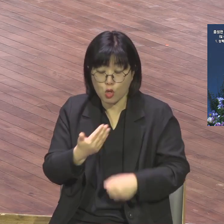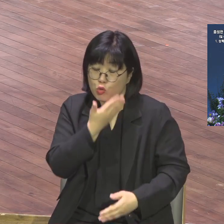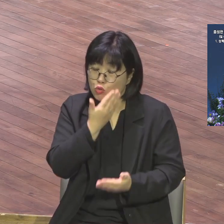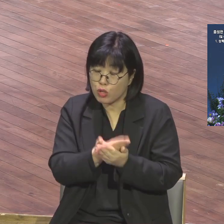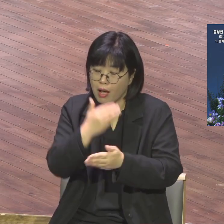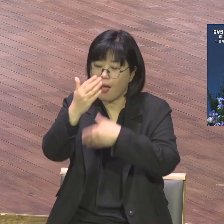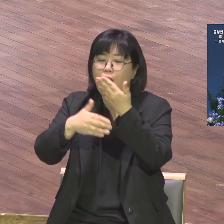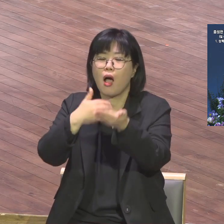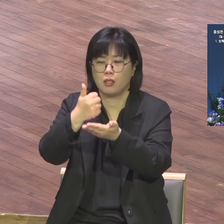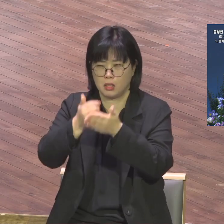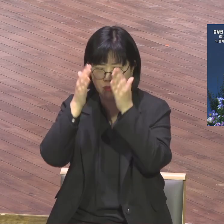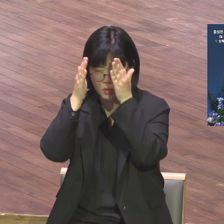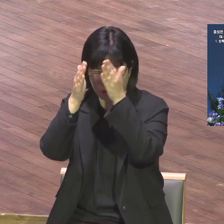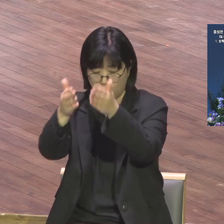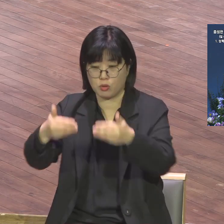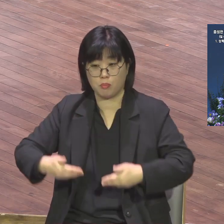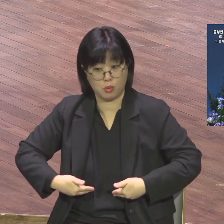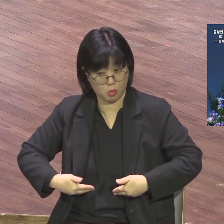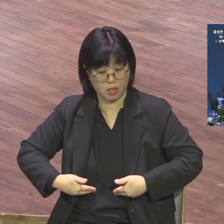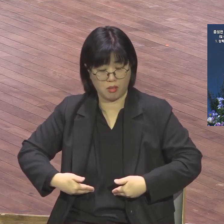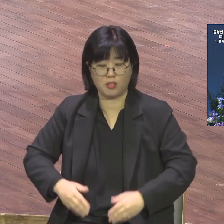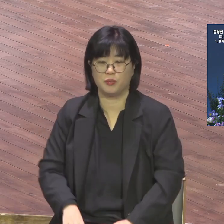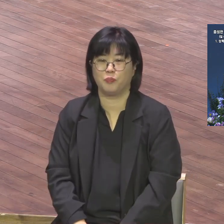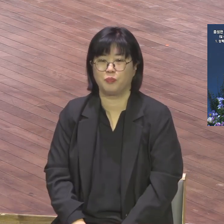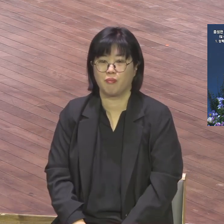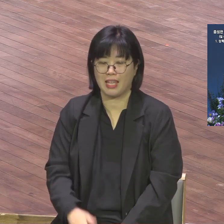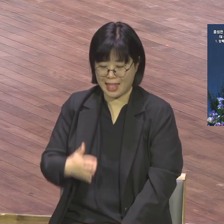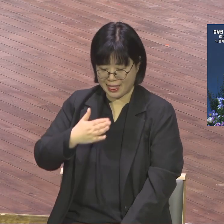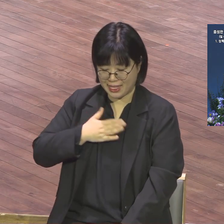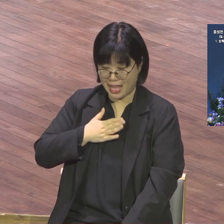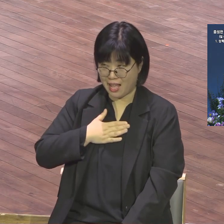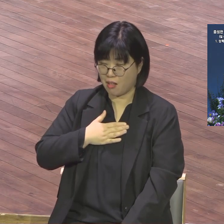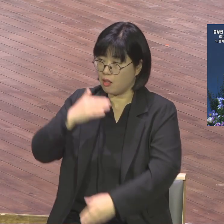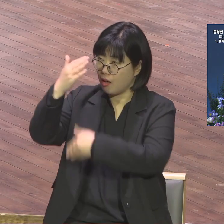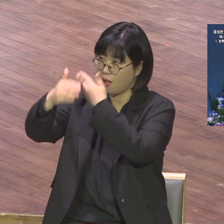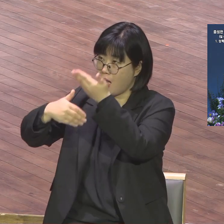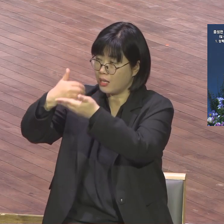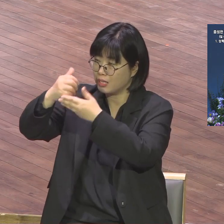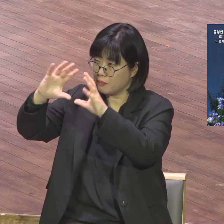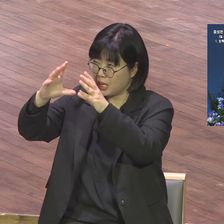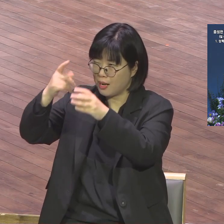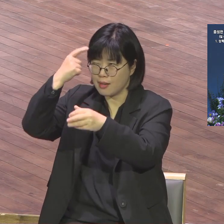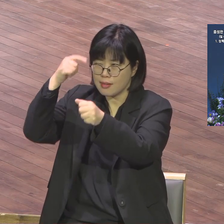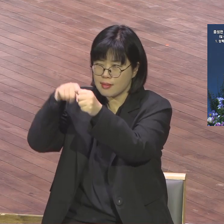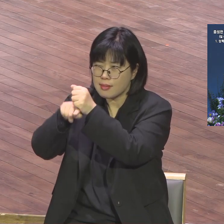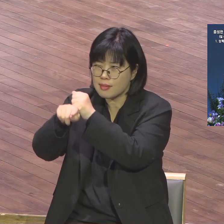돼. 오직 하나님의 나라 확장의 인생 방향을 딱 맞춰야 돼.